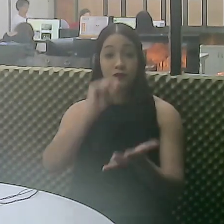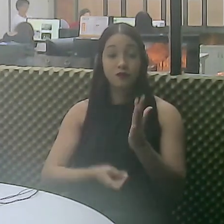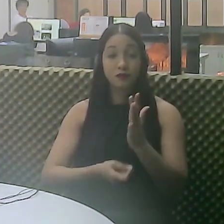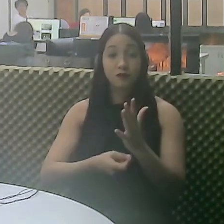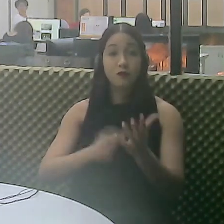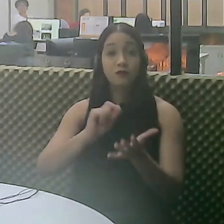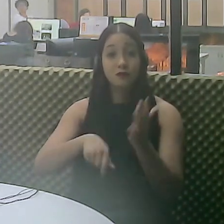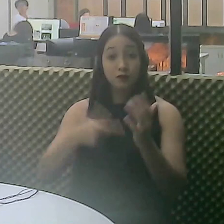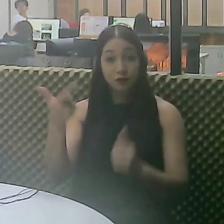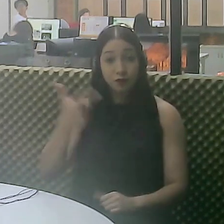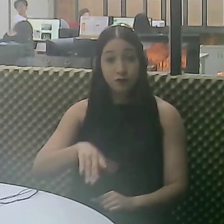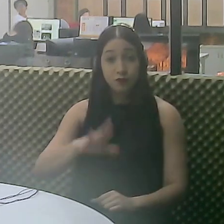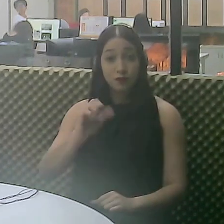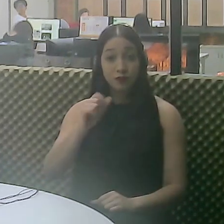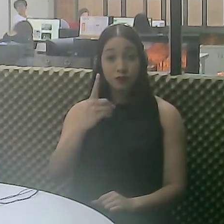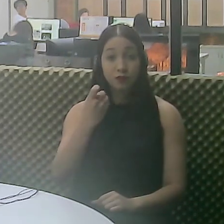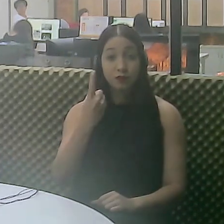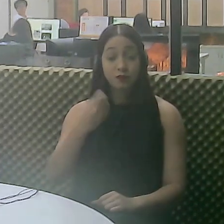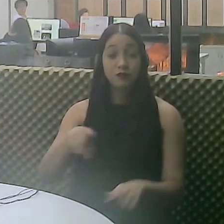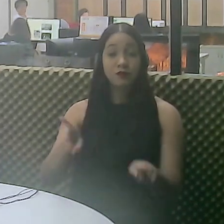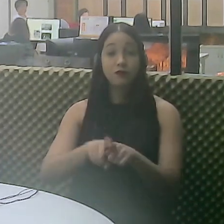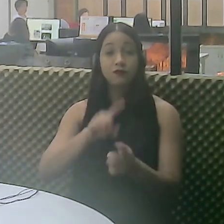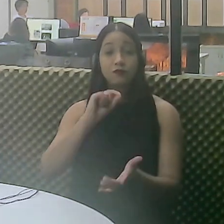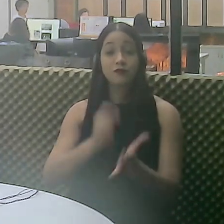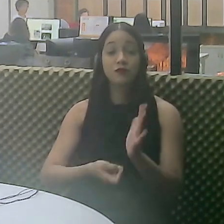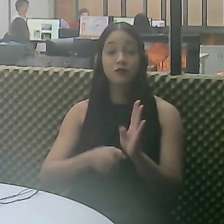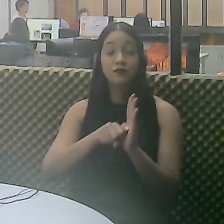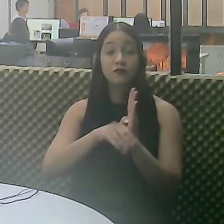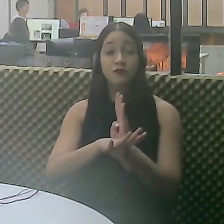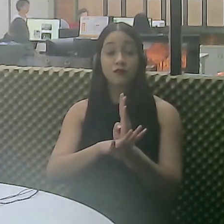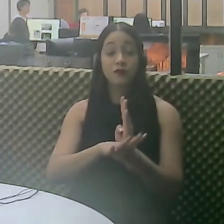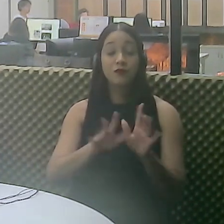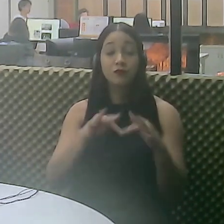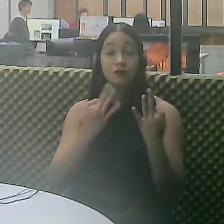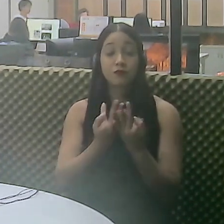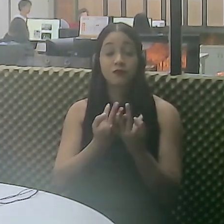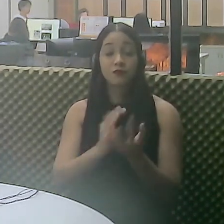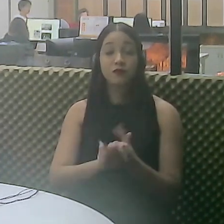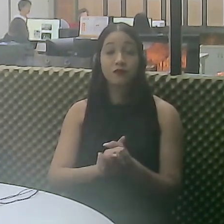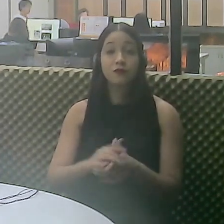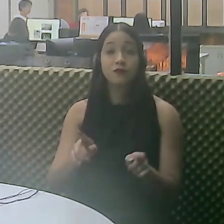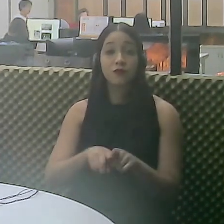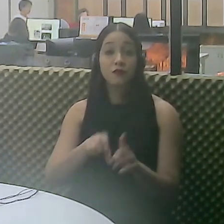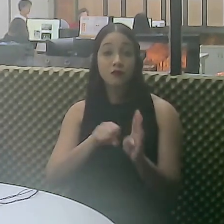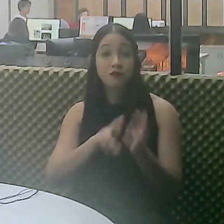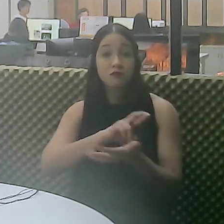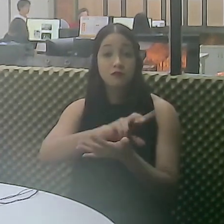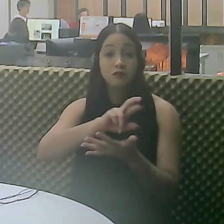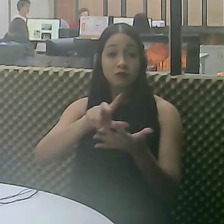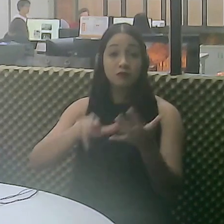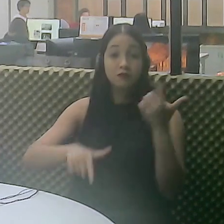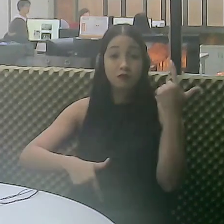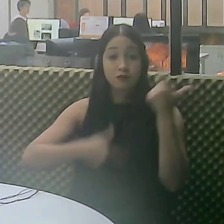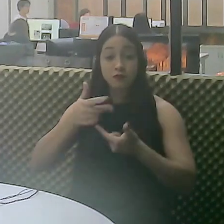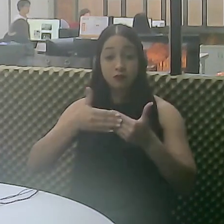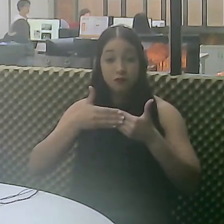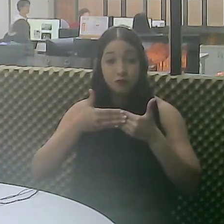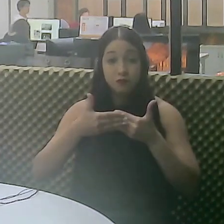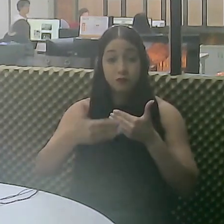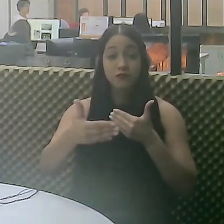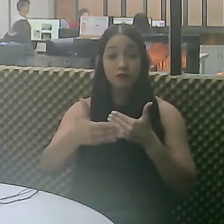e recadastramento do CadÚnico, inscrição no Bolsa Família, orientações para obter benefício de prestação